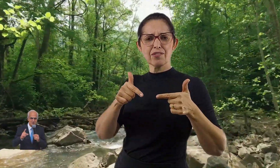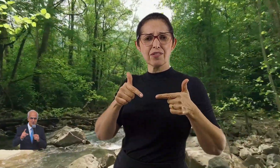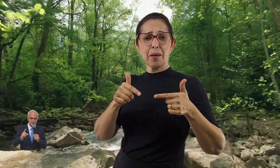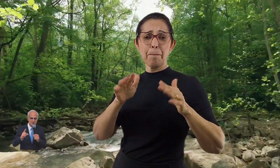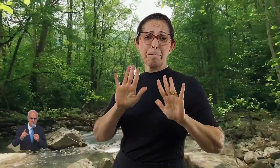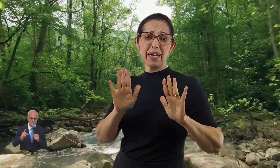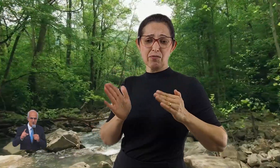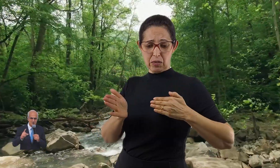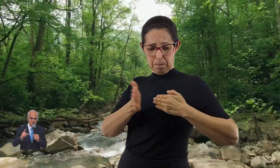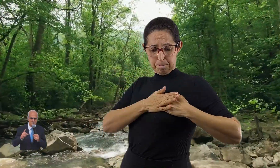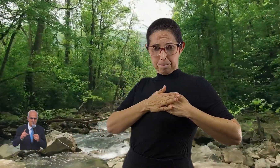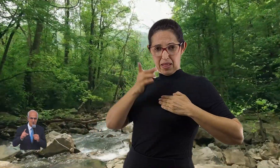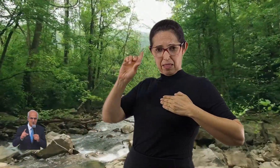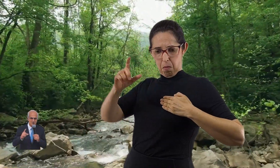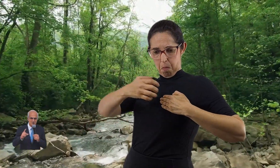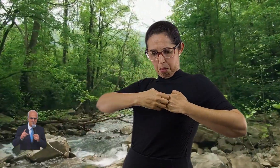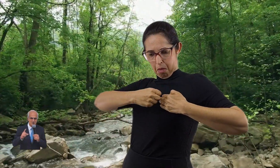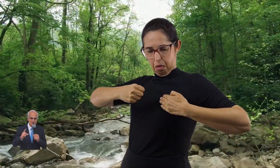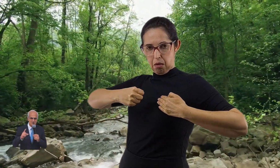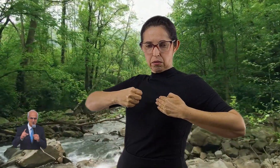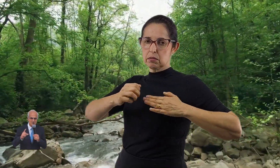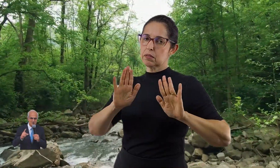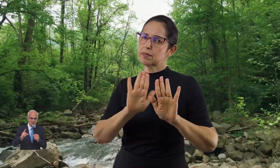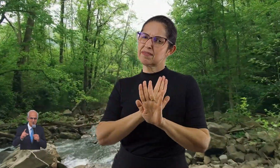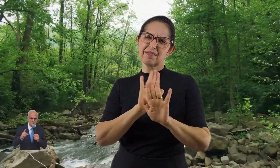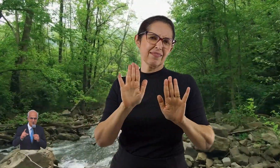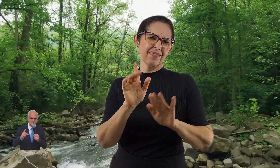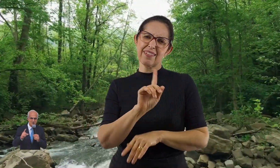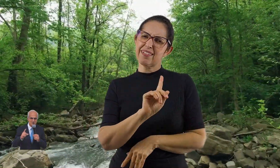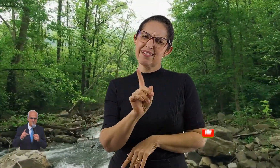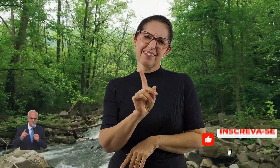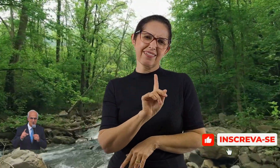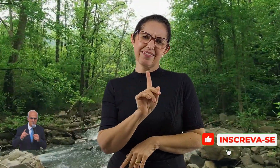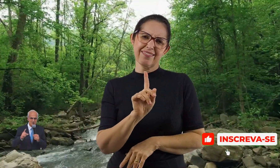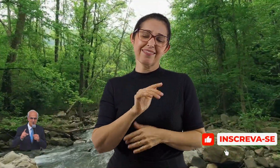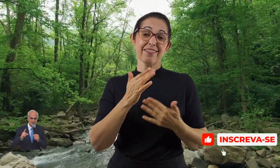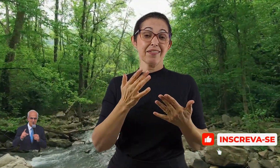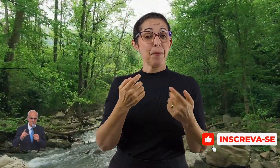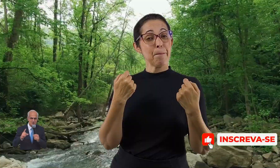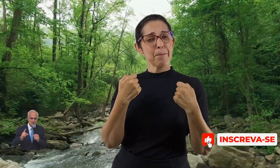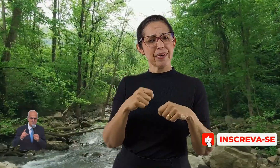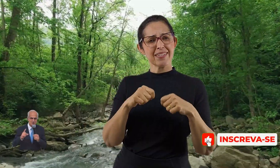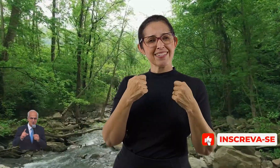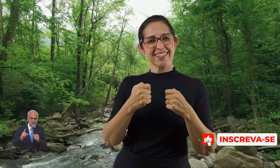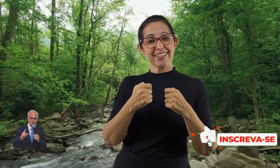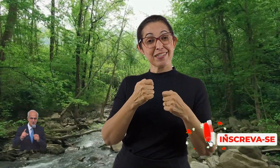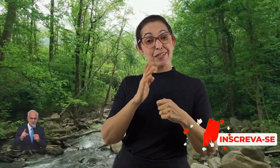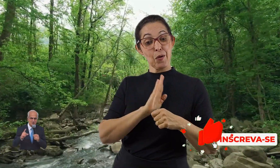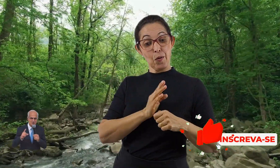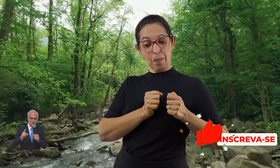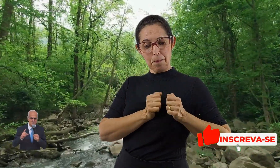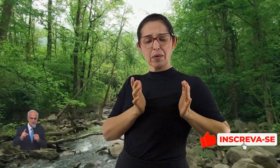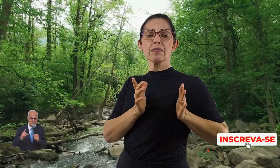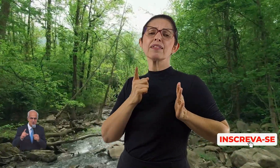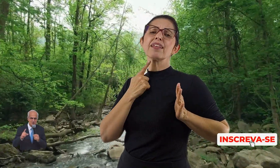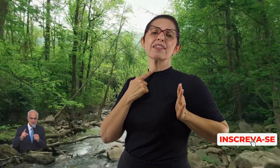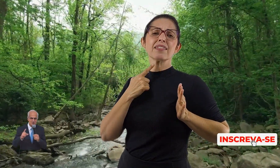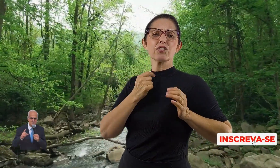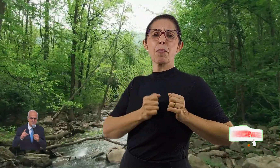vai chutar a porta do seu coração, não vai arrombar a porta do seu coração. Você tem de dar lugar, tem de haver esse